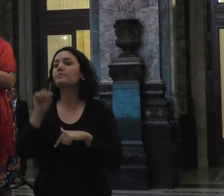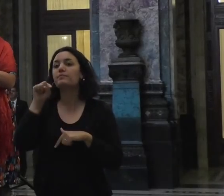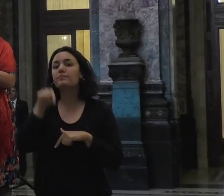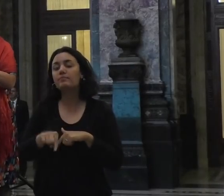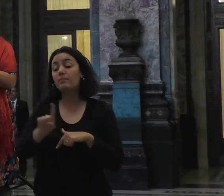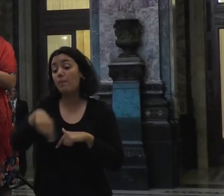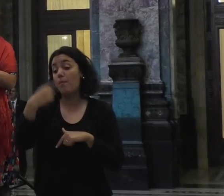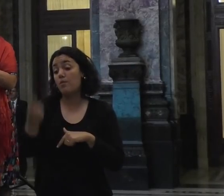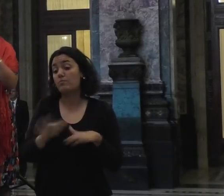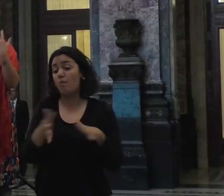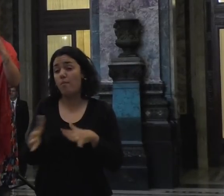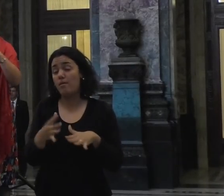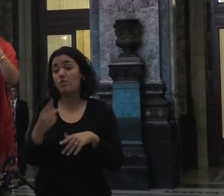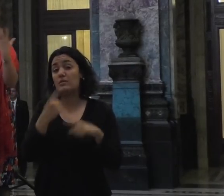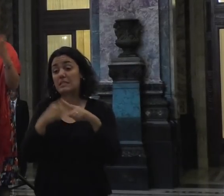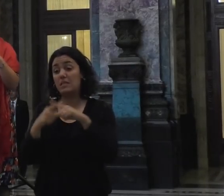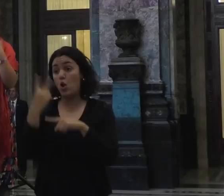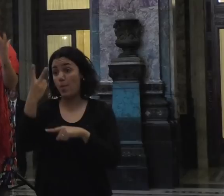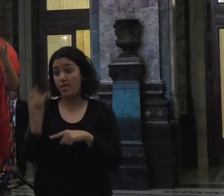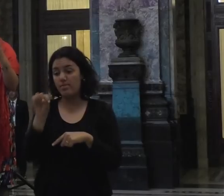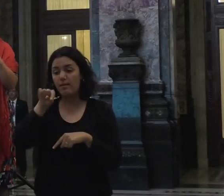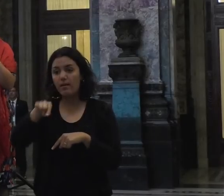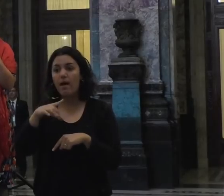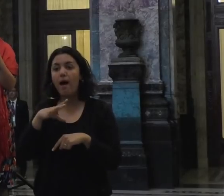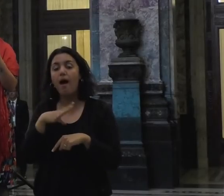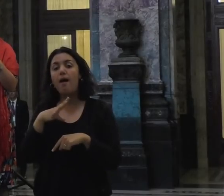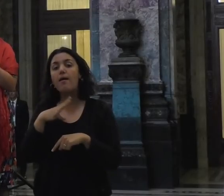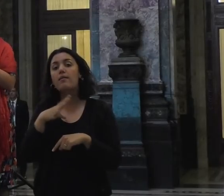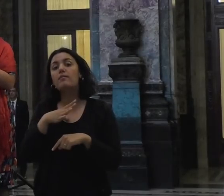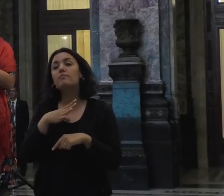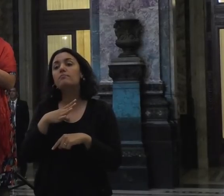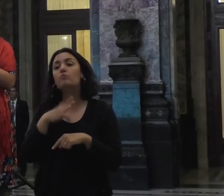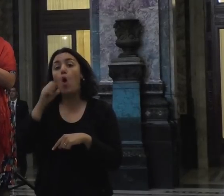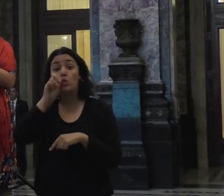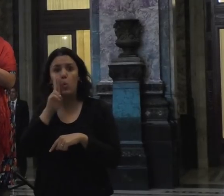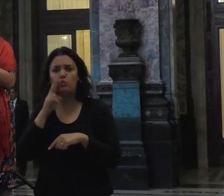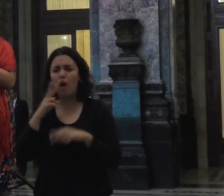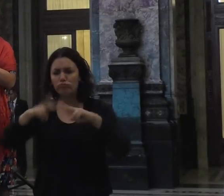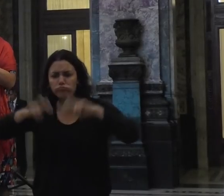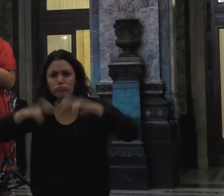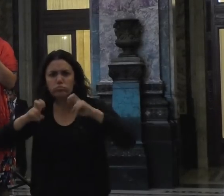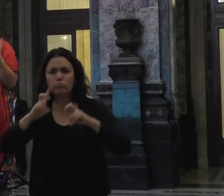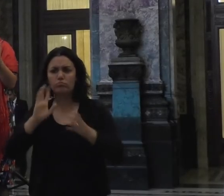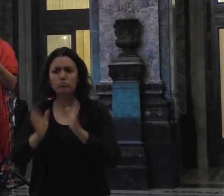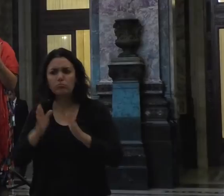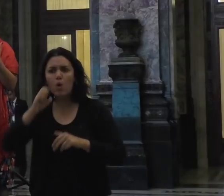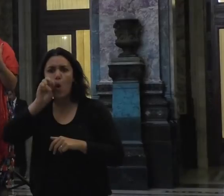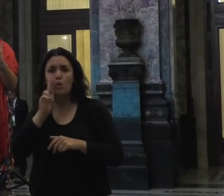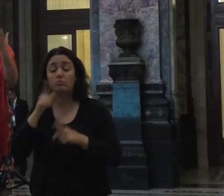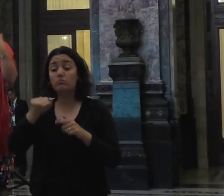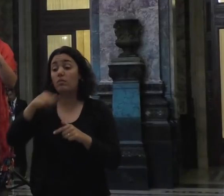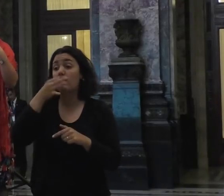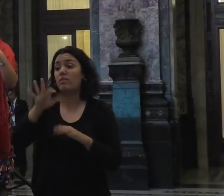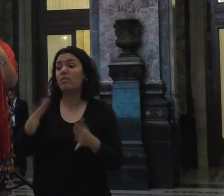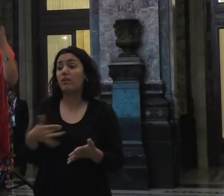siglo XX hubo ahí un behaviorismo, un conductualismo, donde se decía que no podíamos estudiar